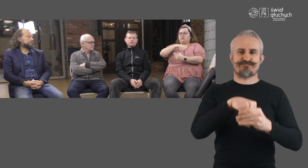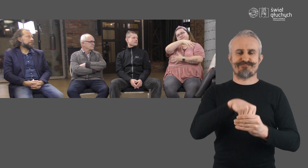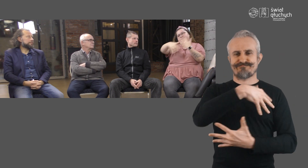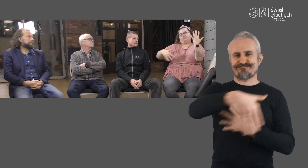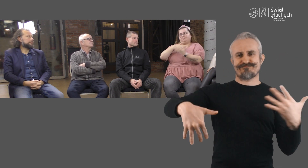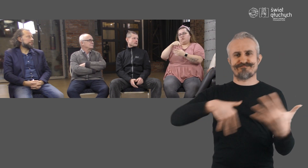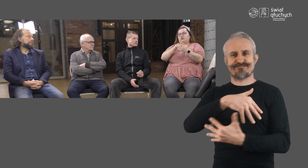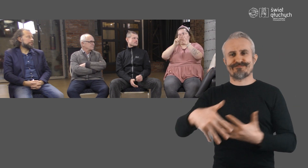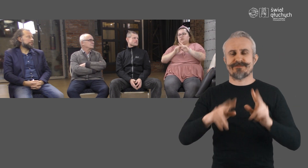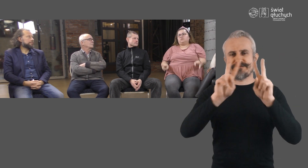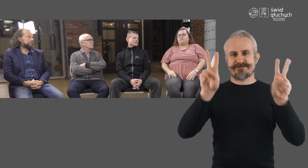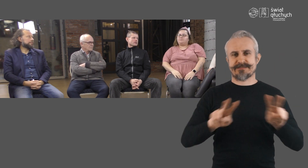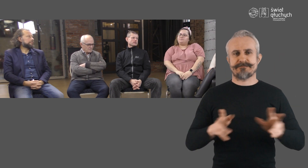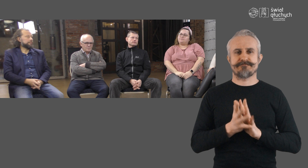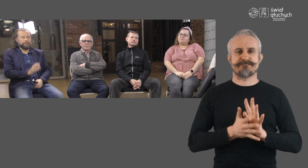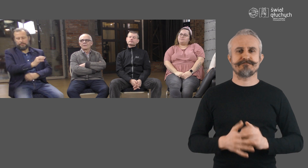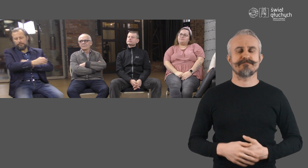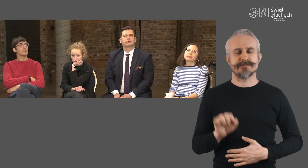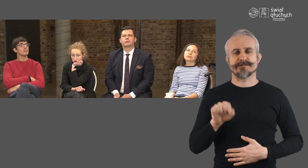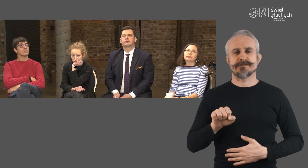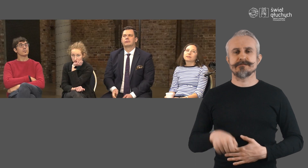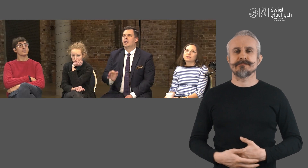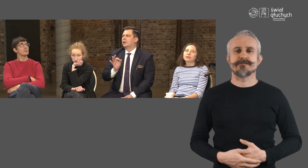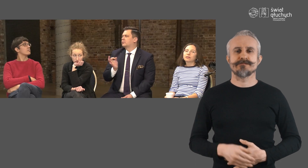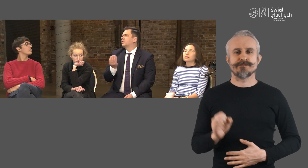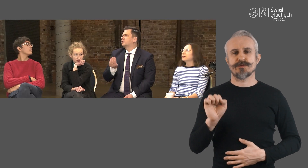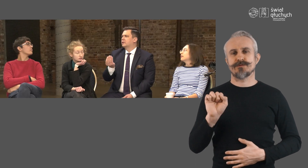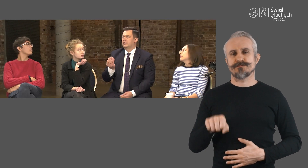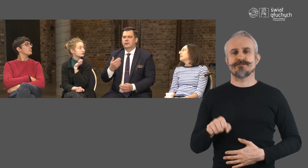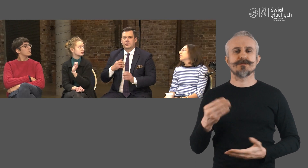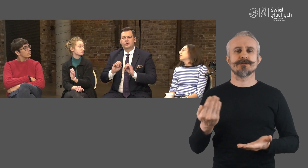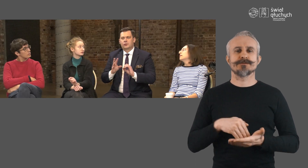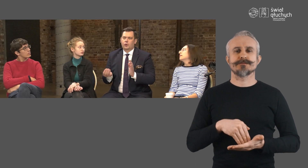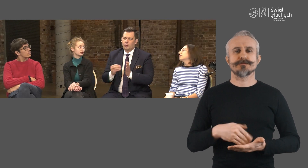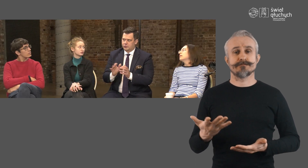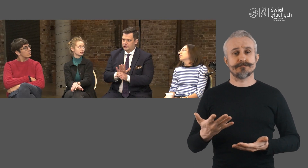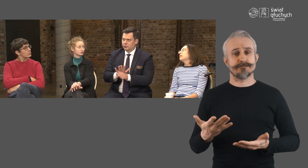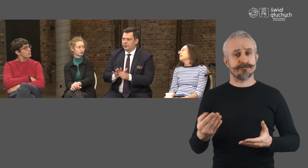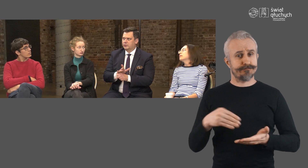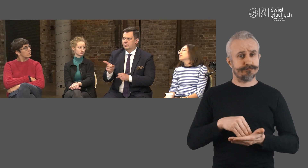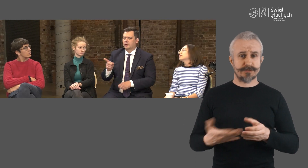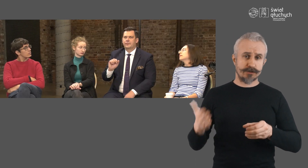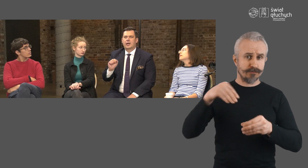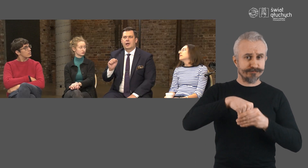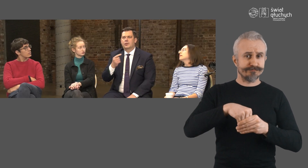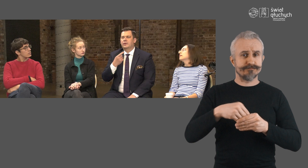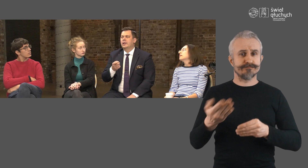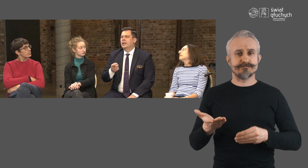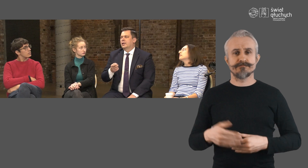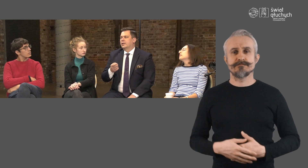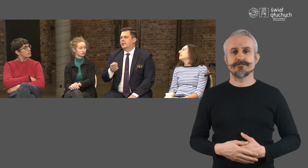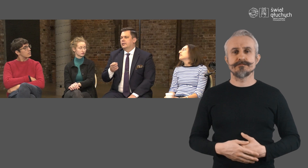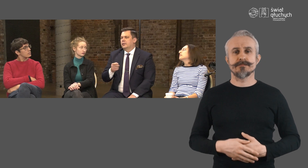zapożyczenie różnych znaków i jest to taka mieszanka językowa. Dobrze, jeszcze chciałbym dołożyć, uzupełnić, co Aga